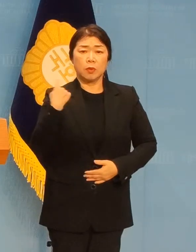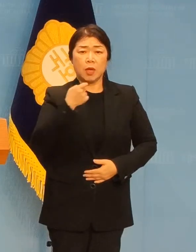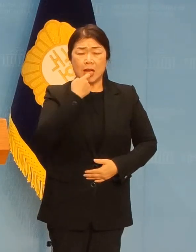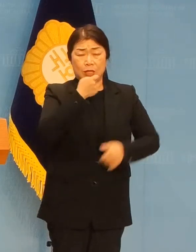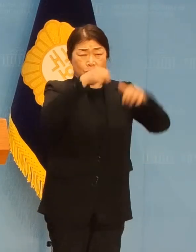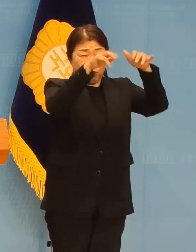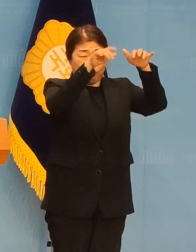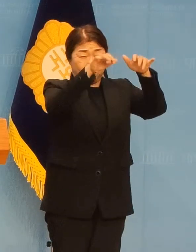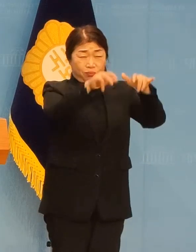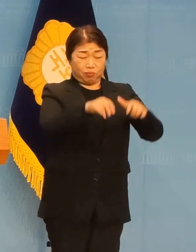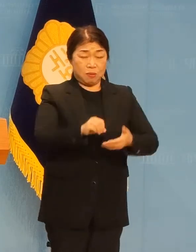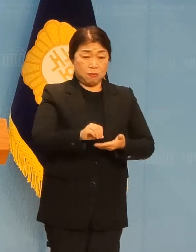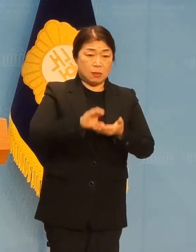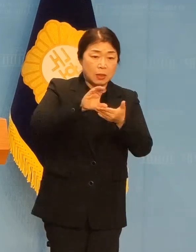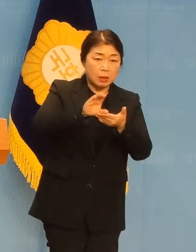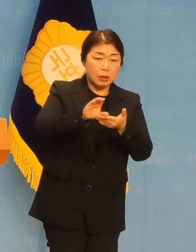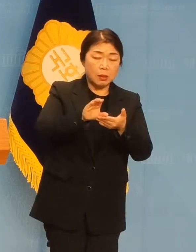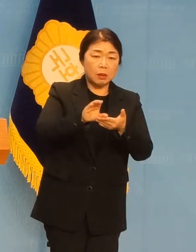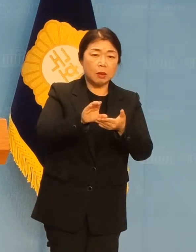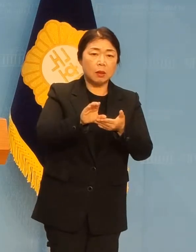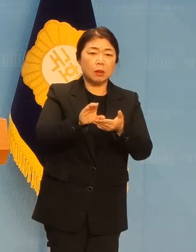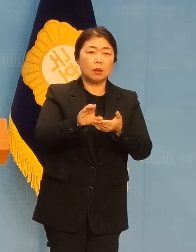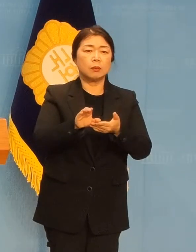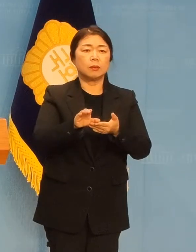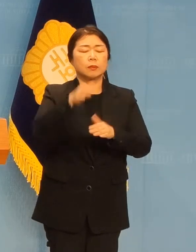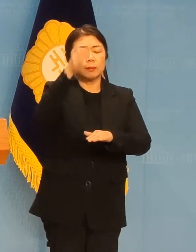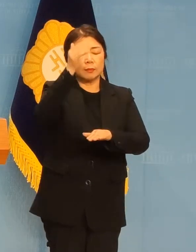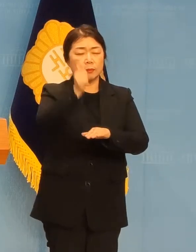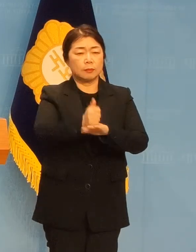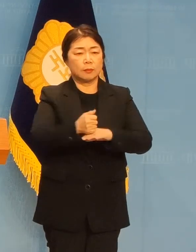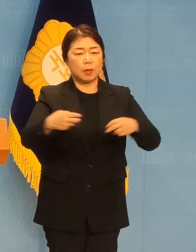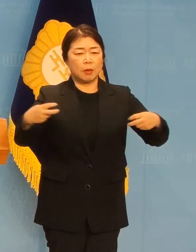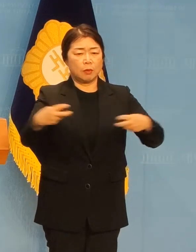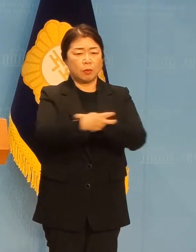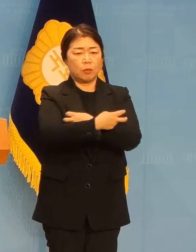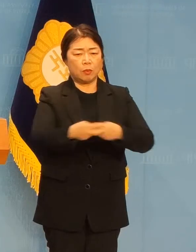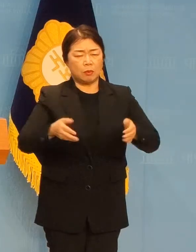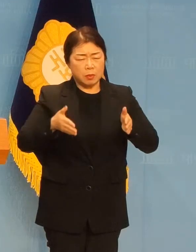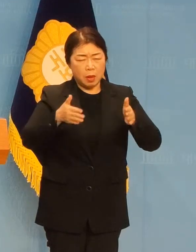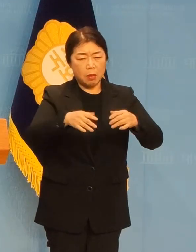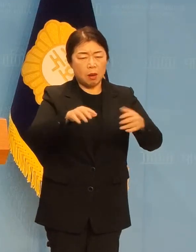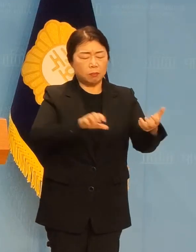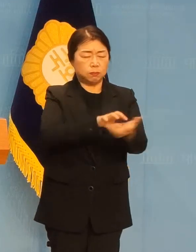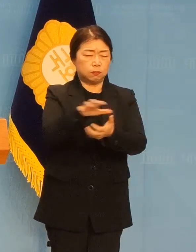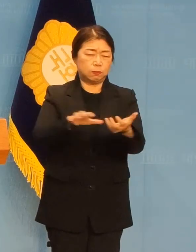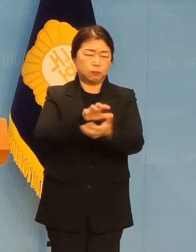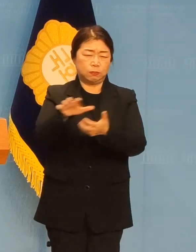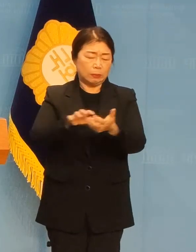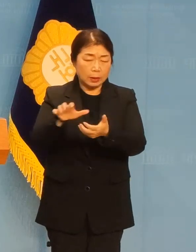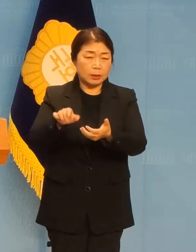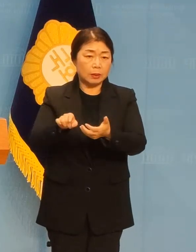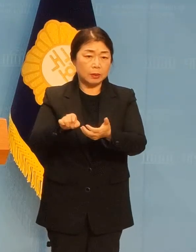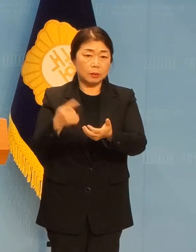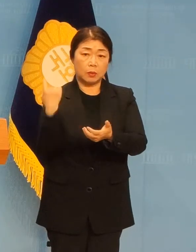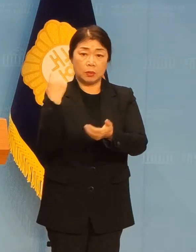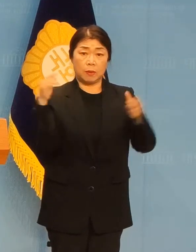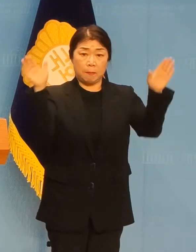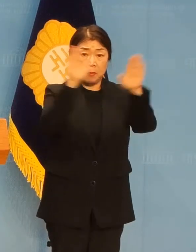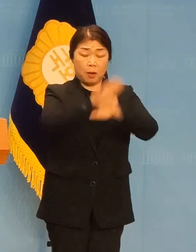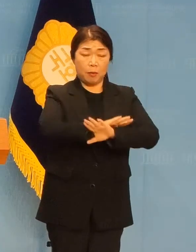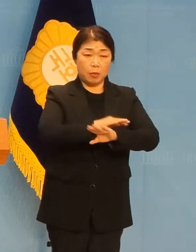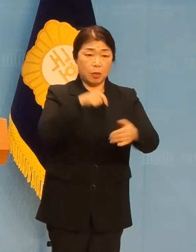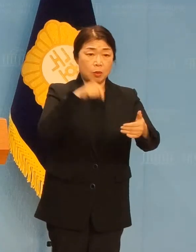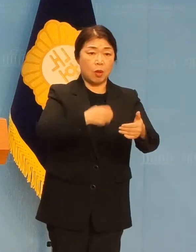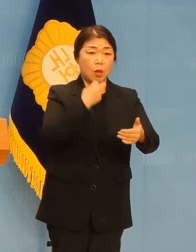폭설로 오세훈 시장의 무능 행정이 다시금 드러났습니다. 어젯밤 서울의